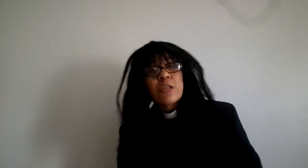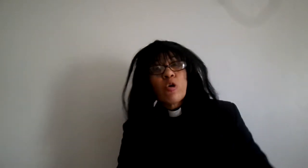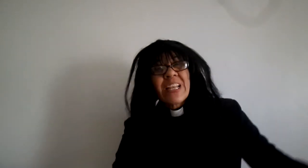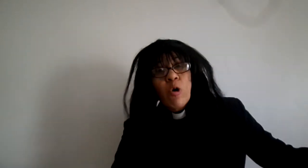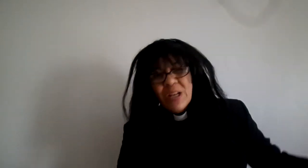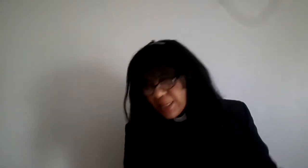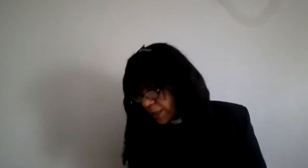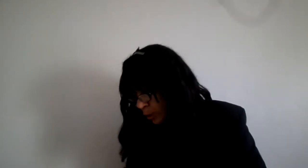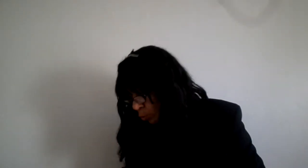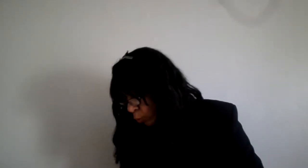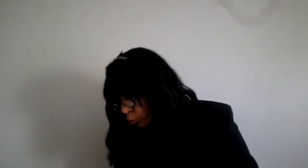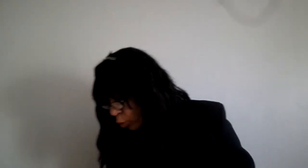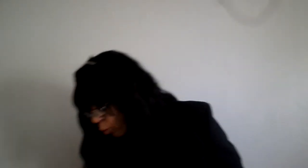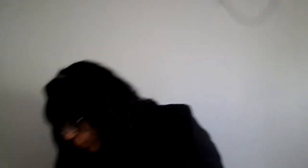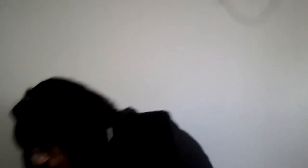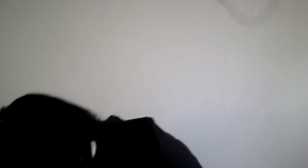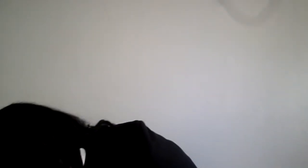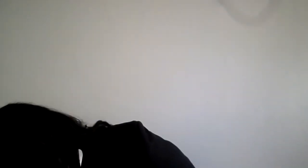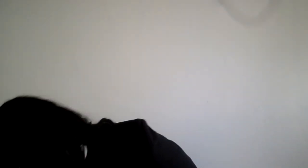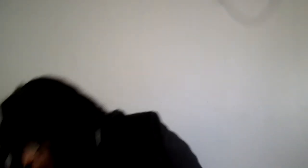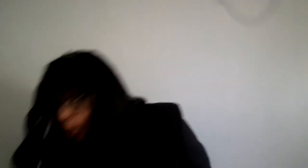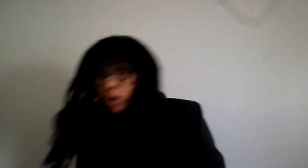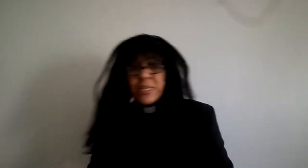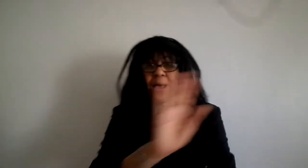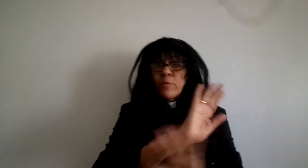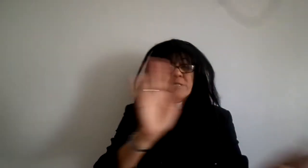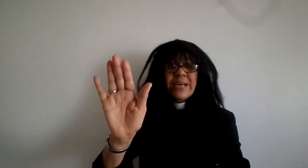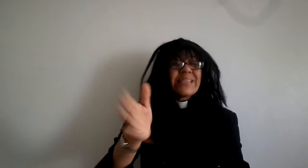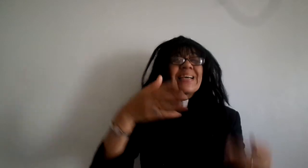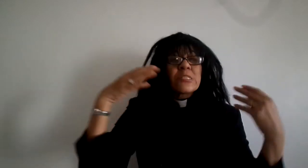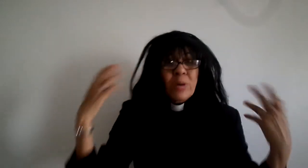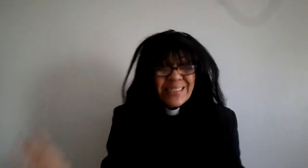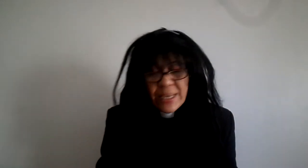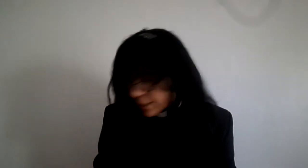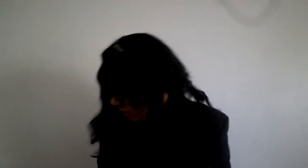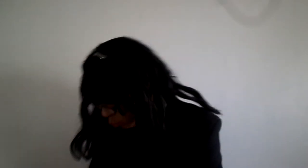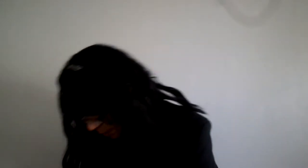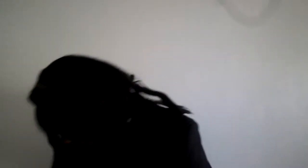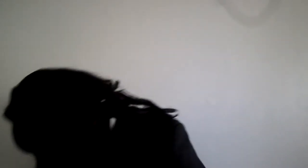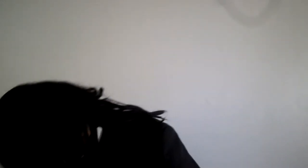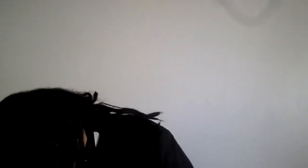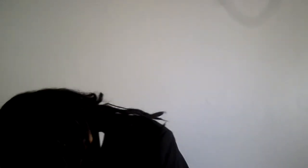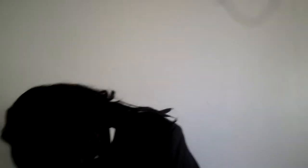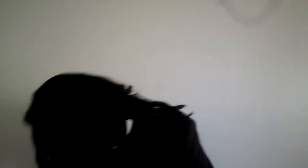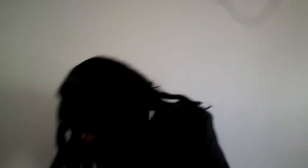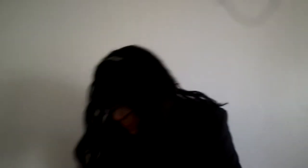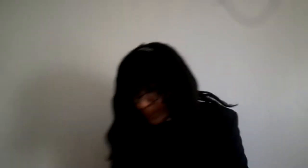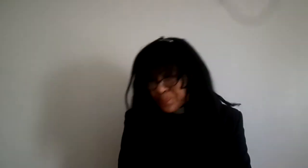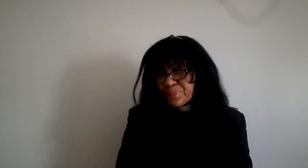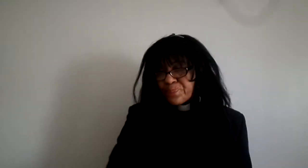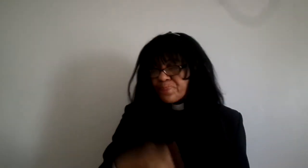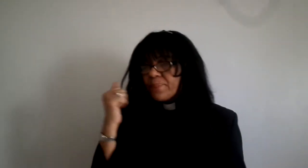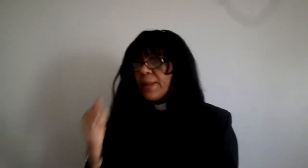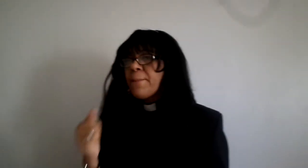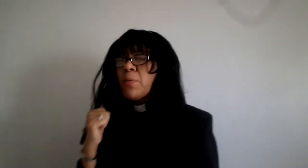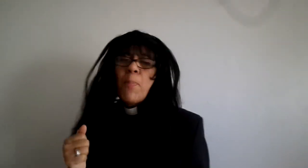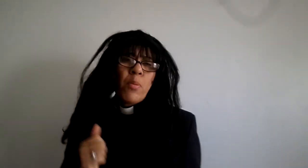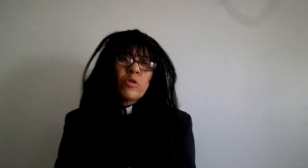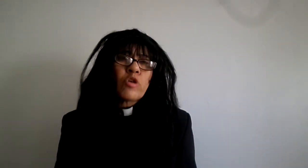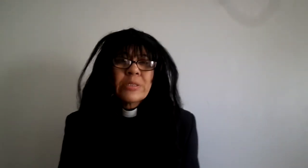Dios creó el mundo completo, ¿verdad que sí? Y hoy día hay mucha gente que son ateas, que no creen ni nada de eso, ¿verdad? Vemos por montones,